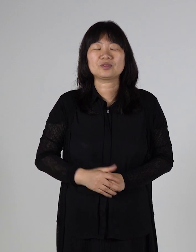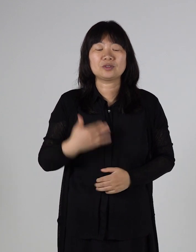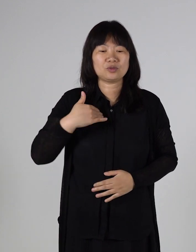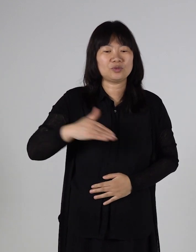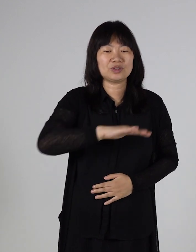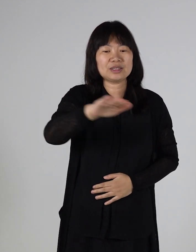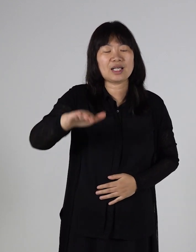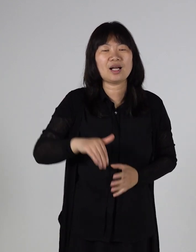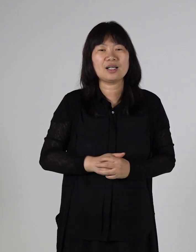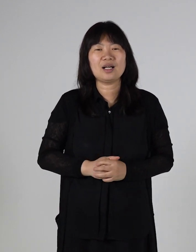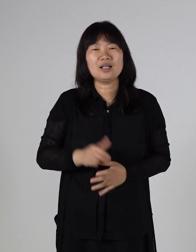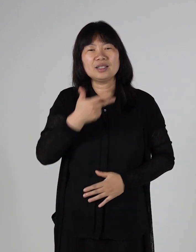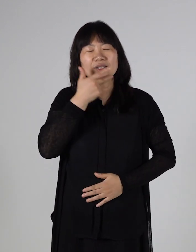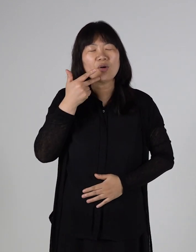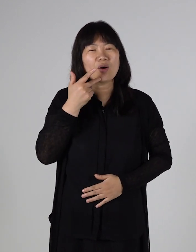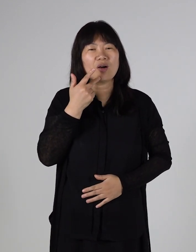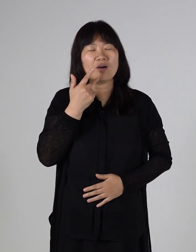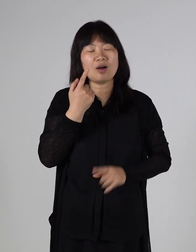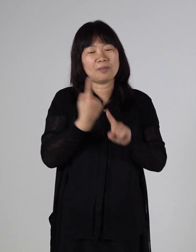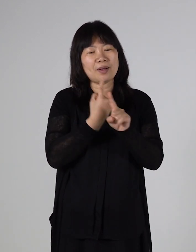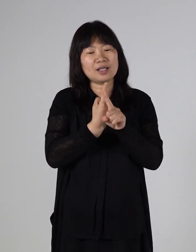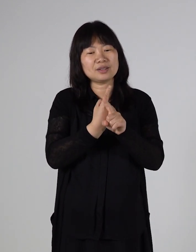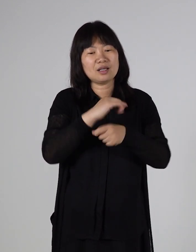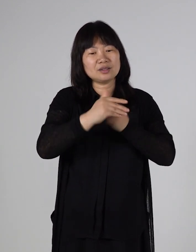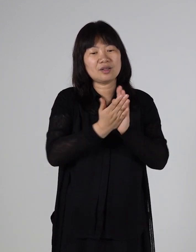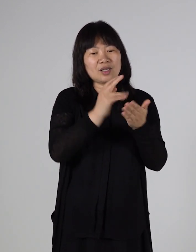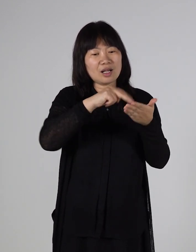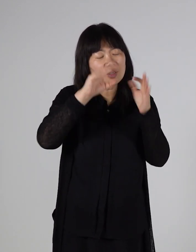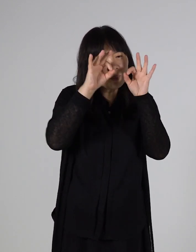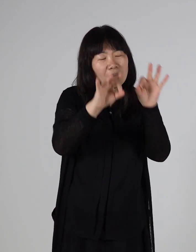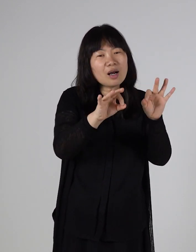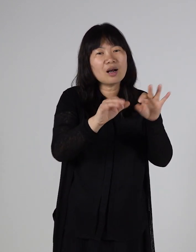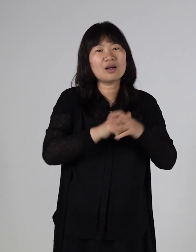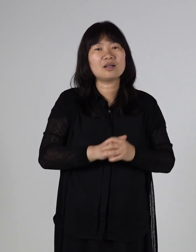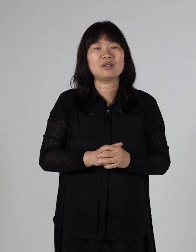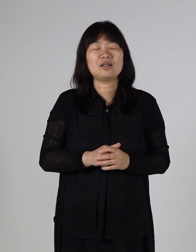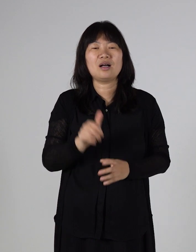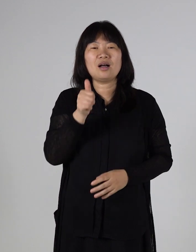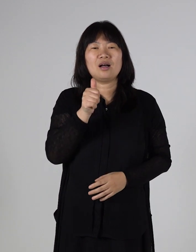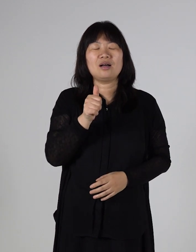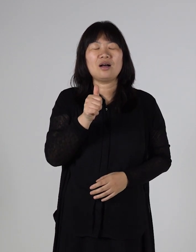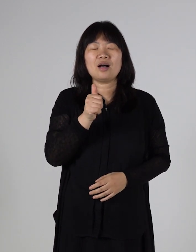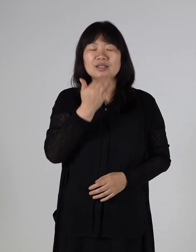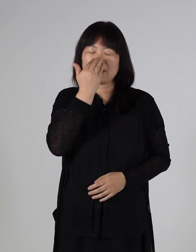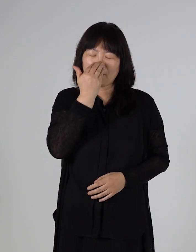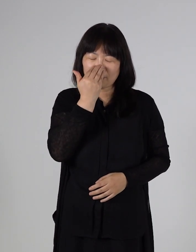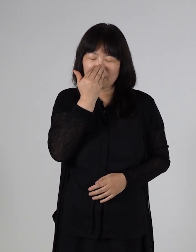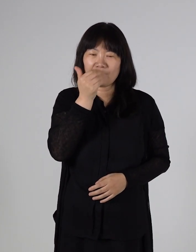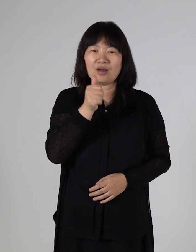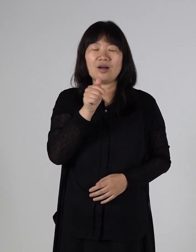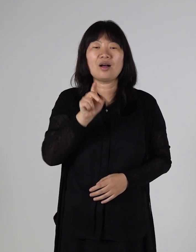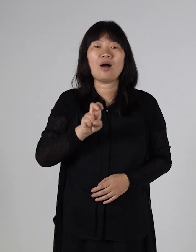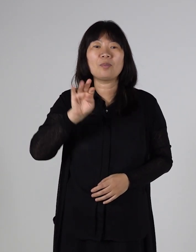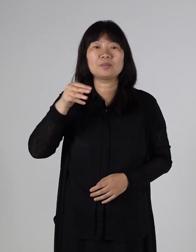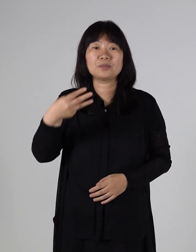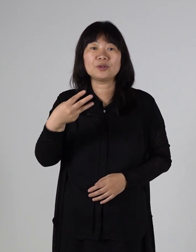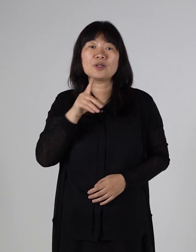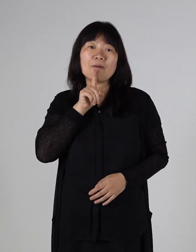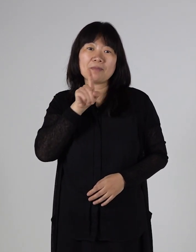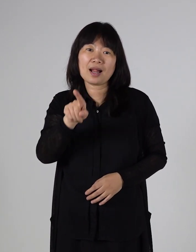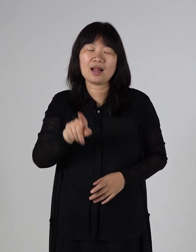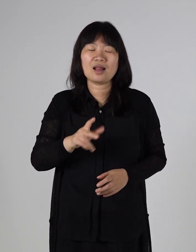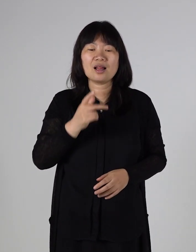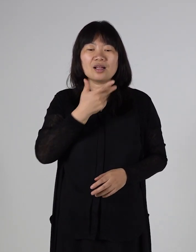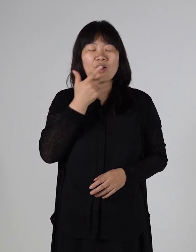우리가 그 영어 번역 성경을 찾아보니까 험블이 뭐예요? 겸손이라는 뜻이죠. 대부분의